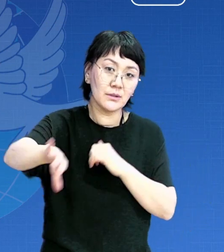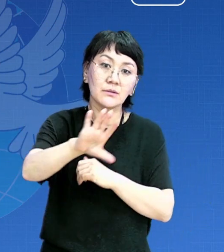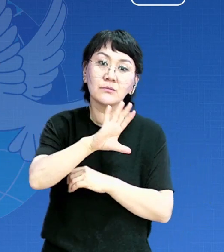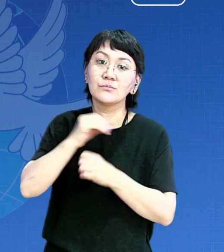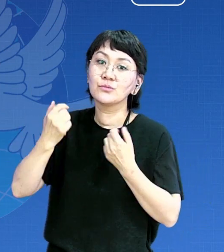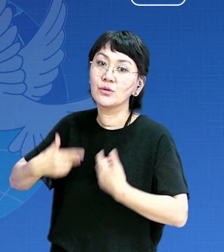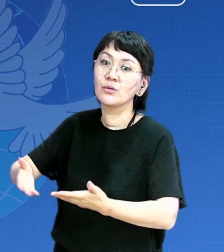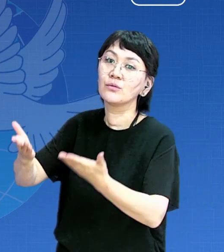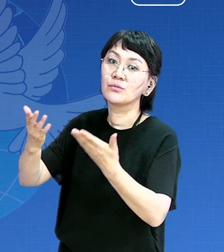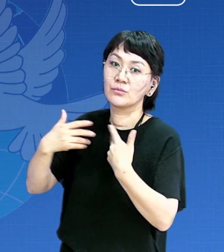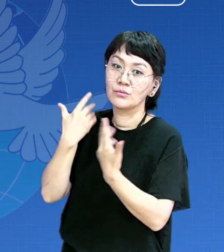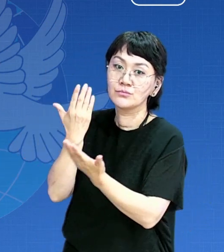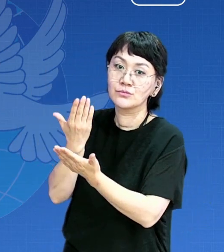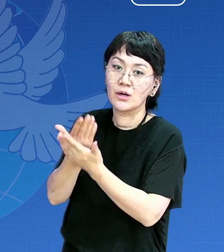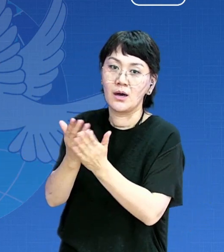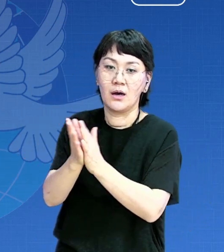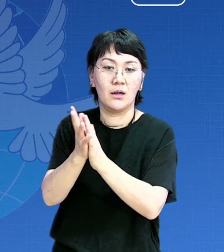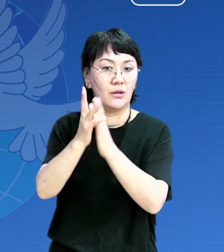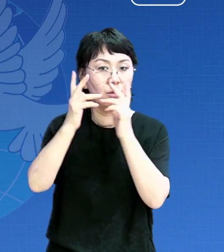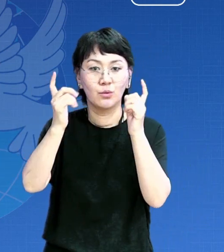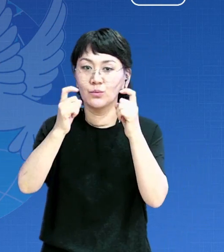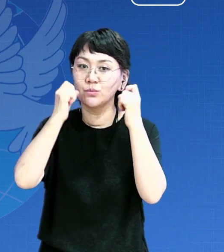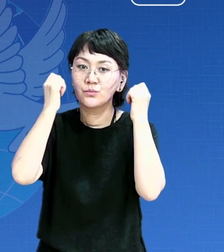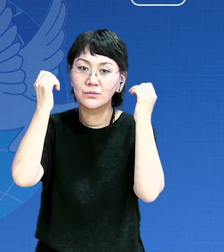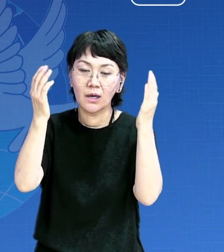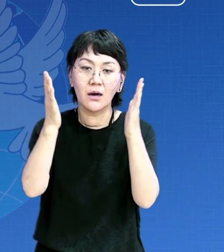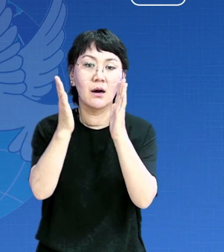өдрийг бидэнд өгөөч.